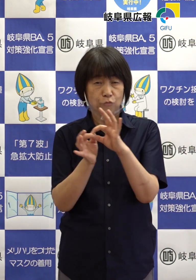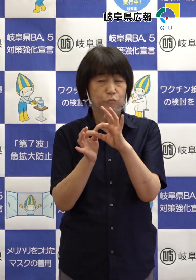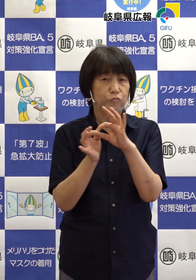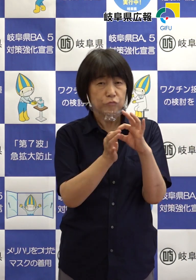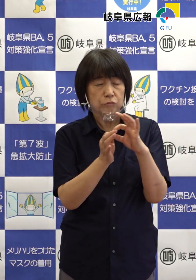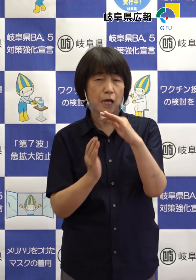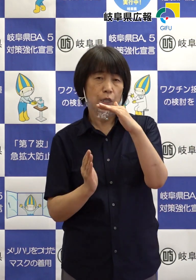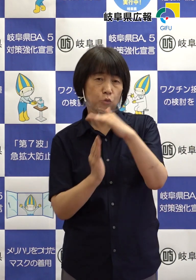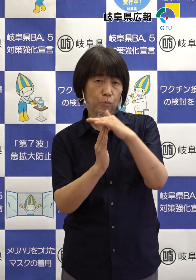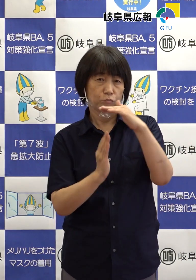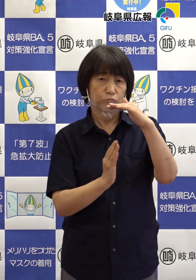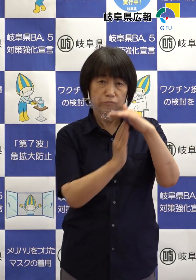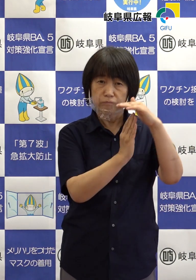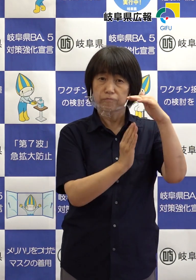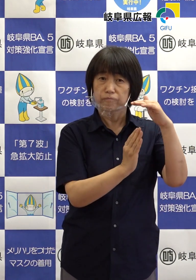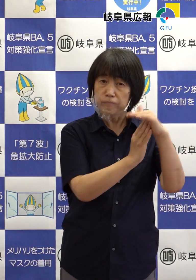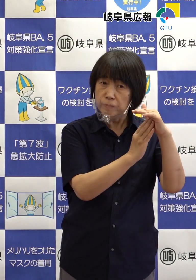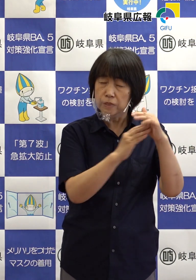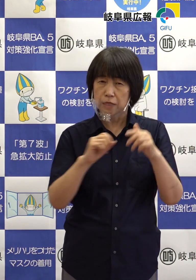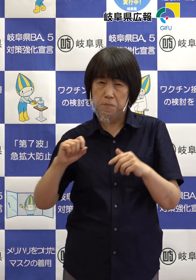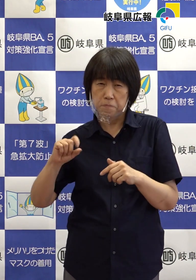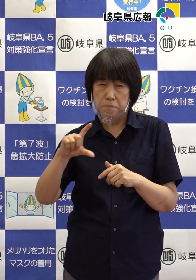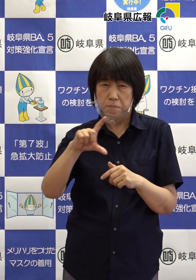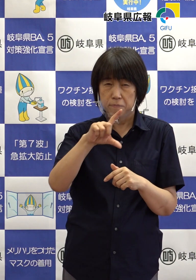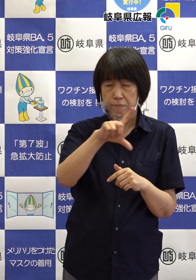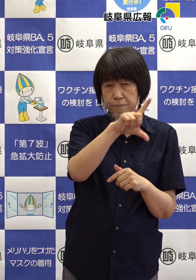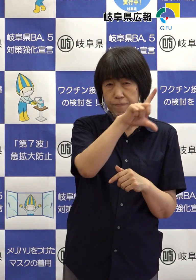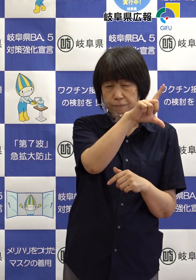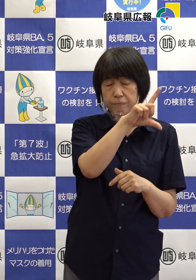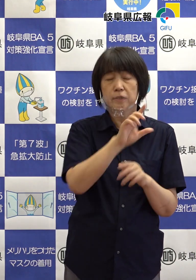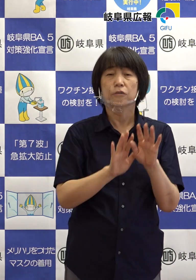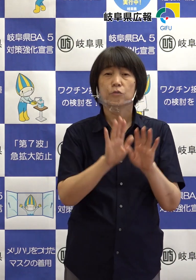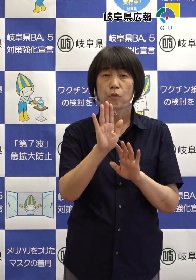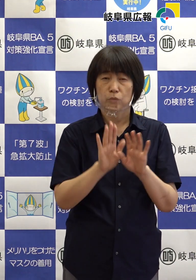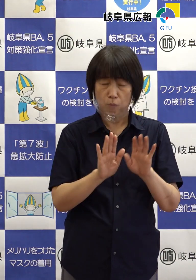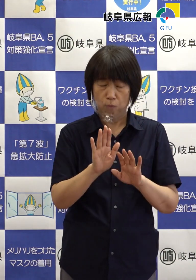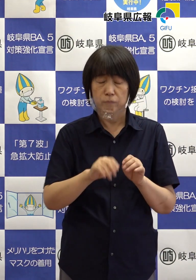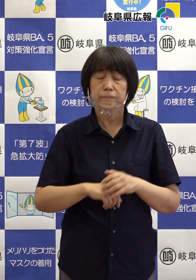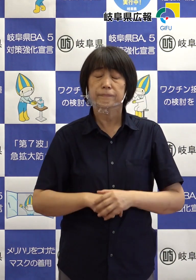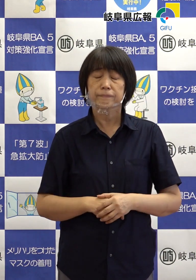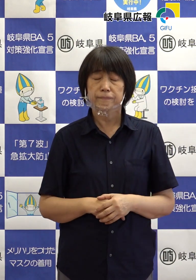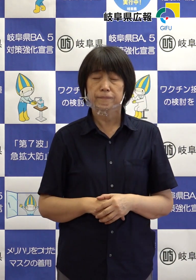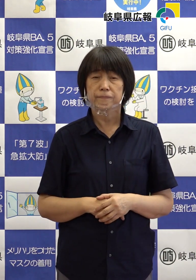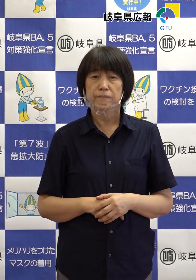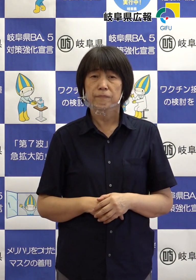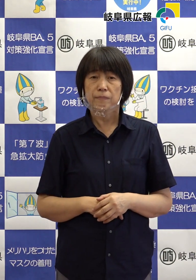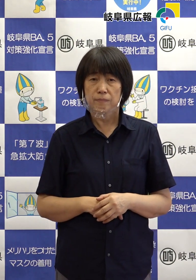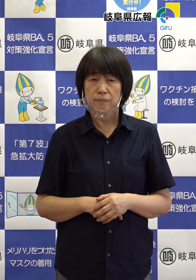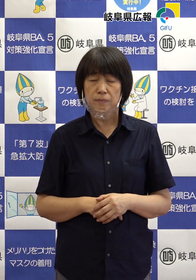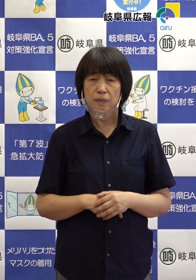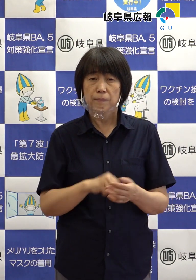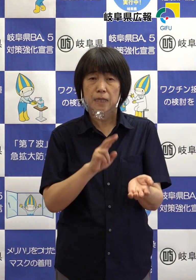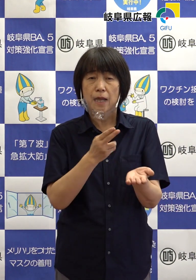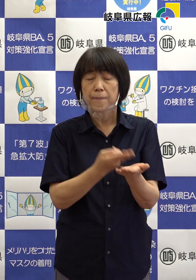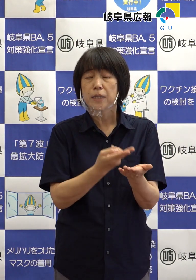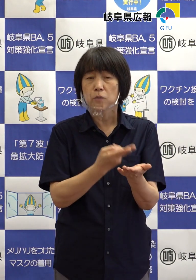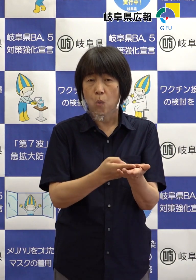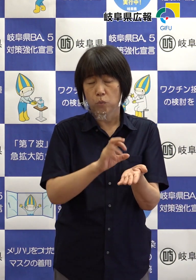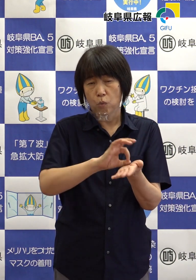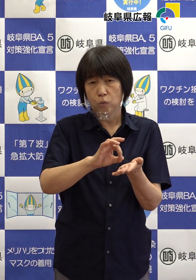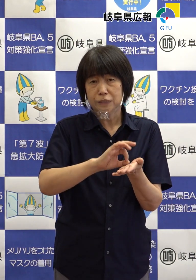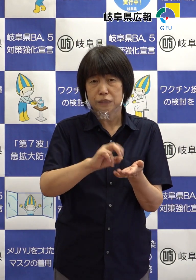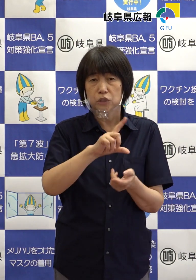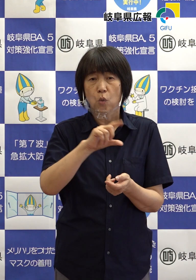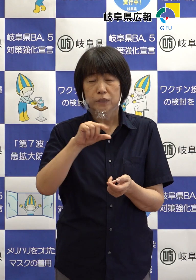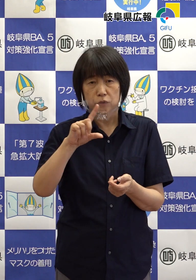咲いたあああ水準を更新してきているということでございますそれが病床周知もがってきて